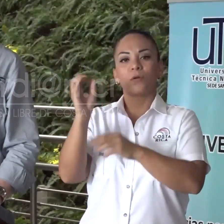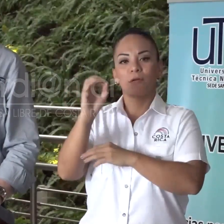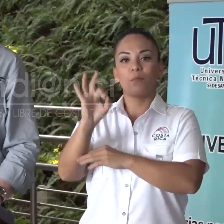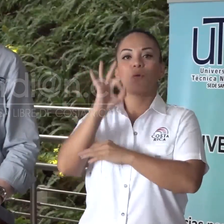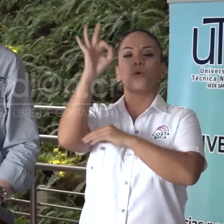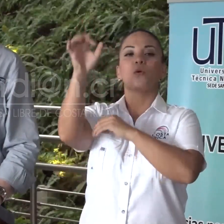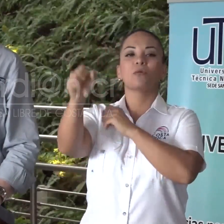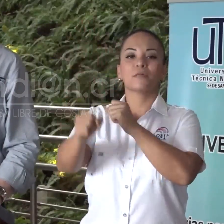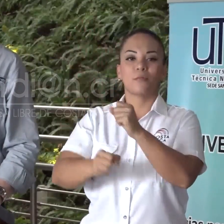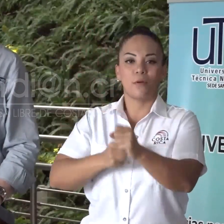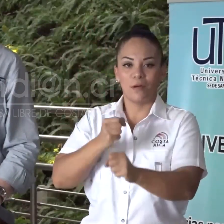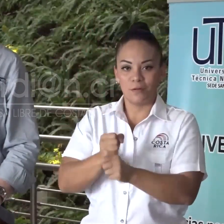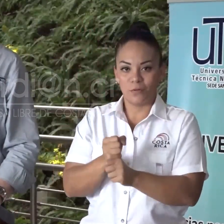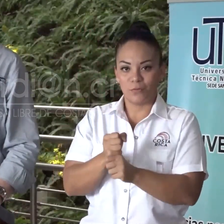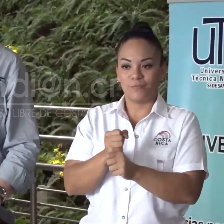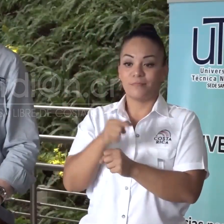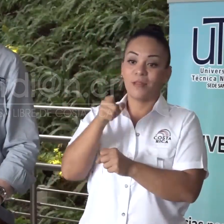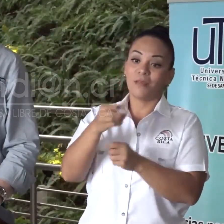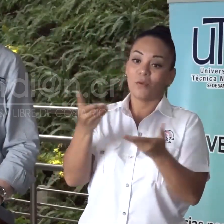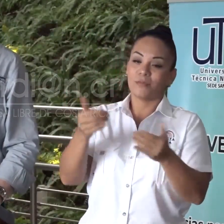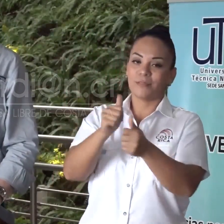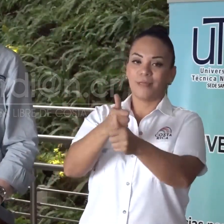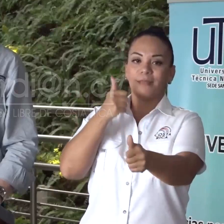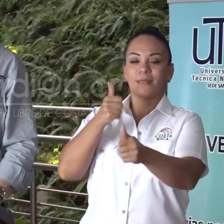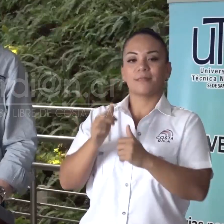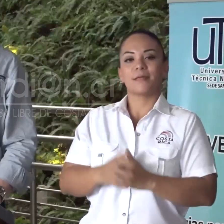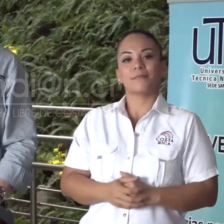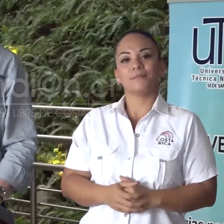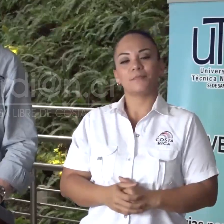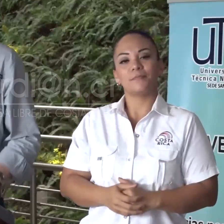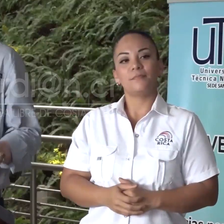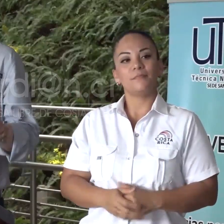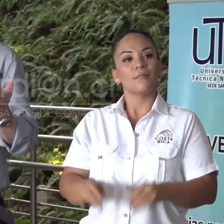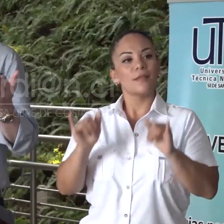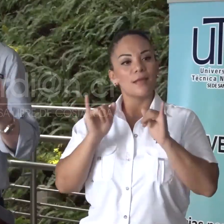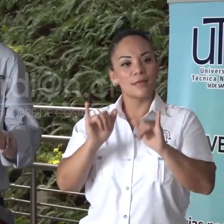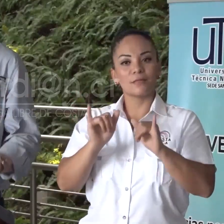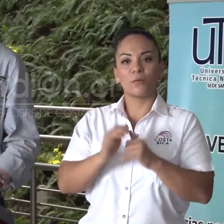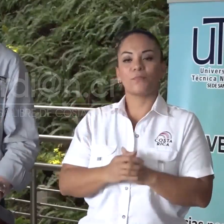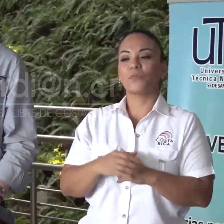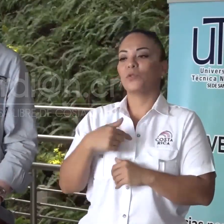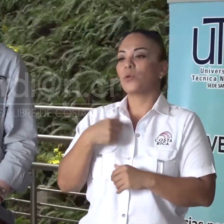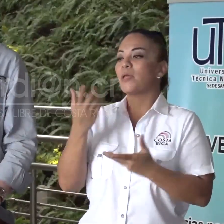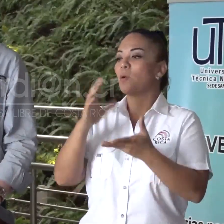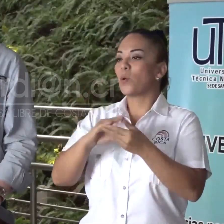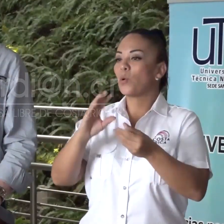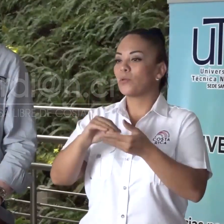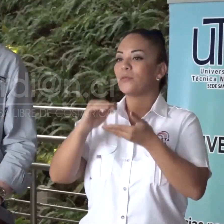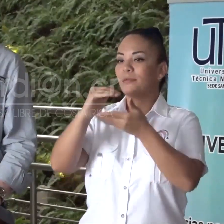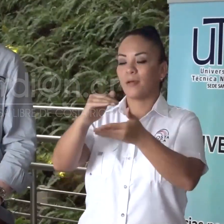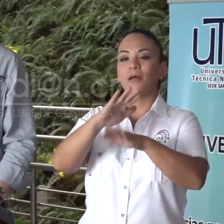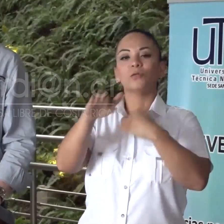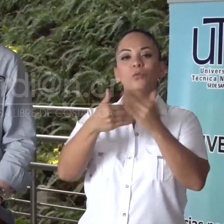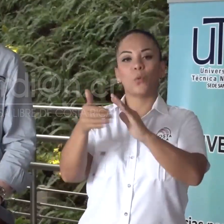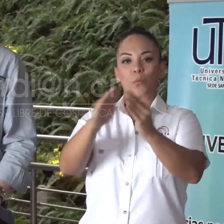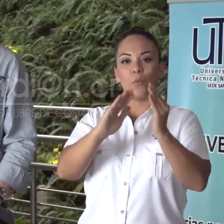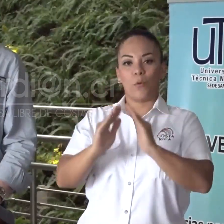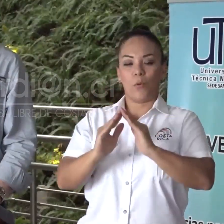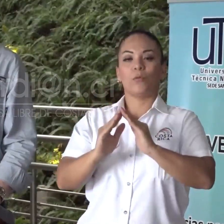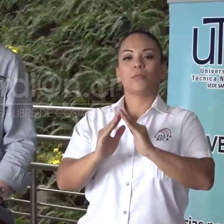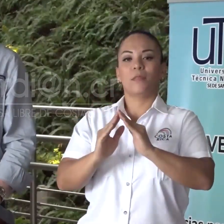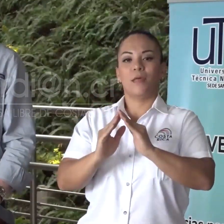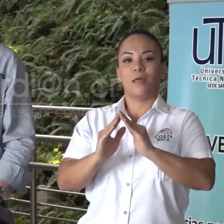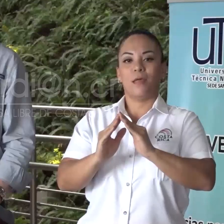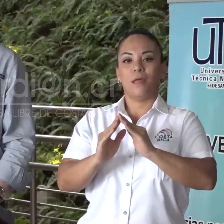año entrante, donde las cosas se pueden atrasar. Esa es lo que yo le quiero contar a los pueblos del occidente y a San